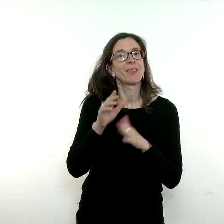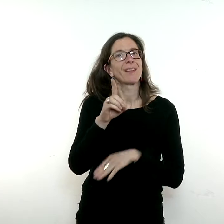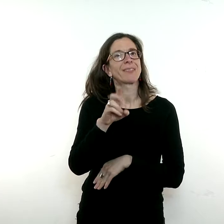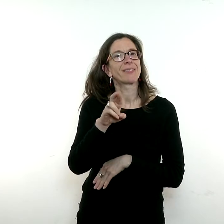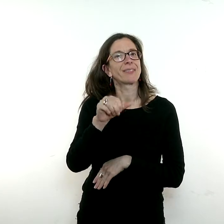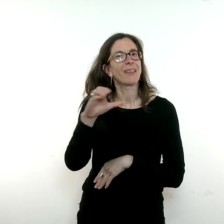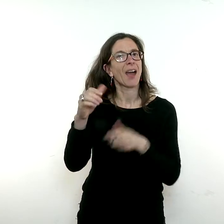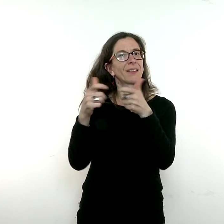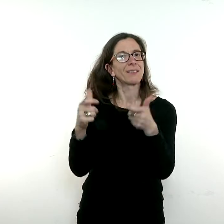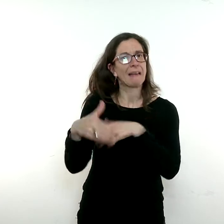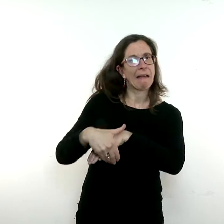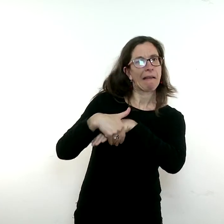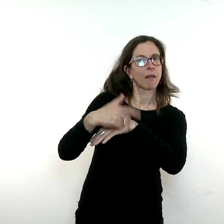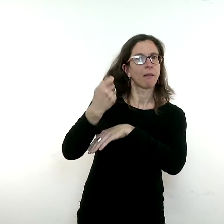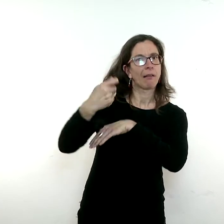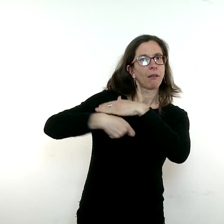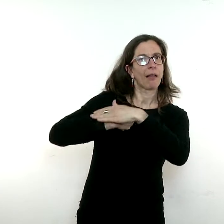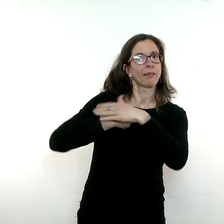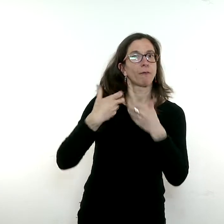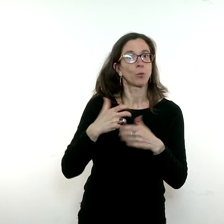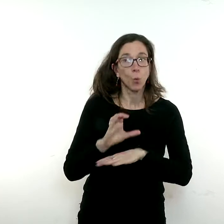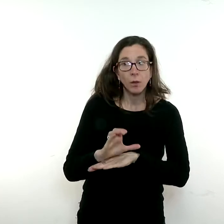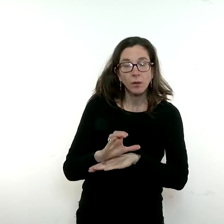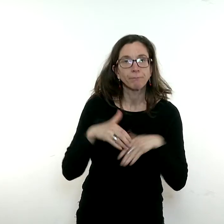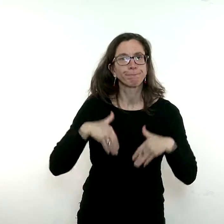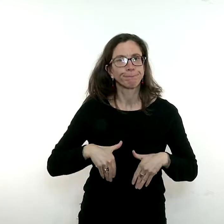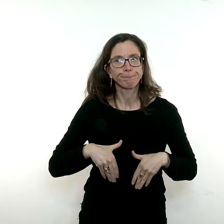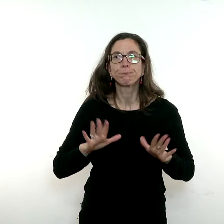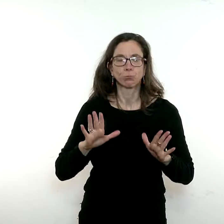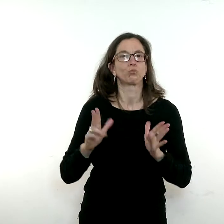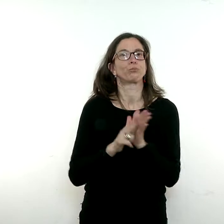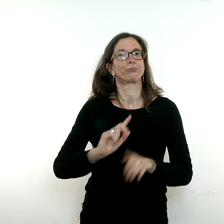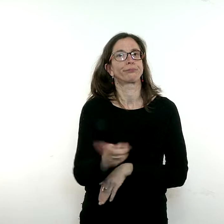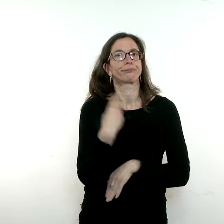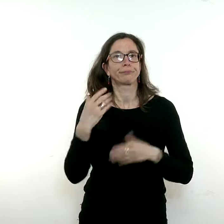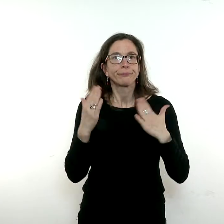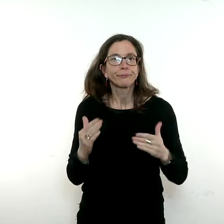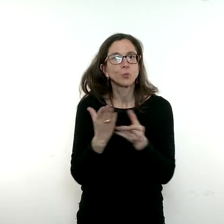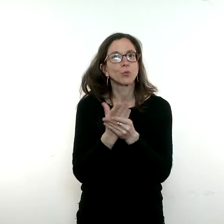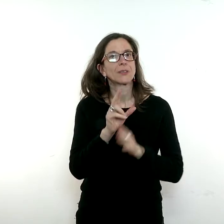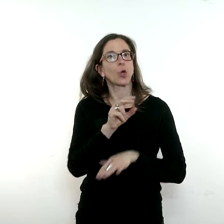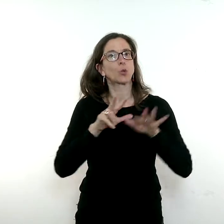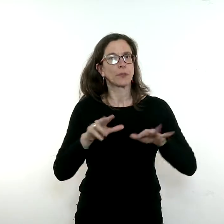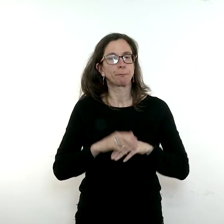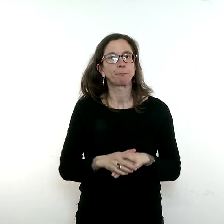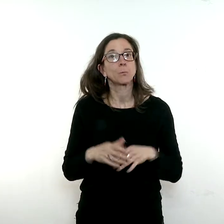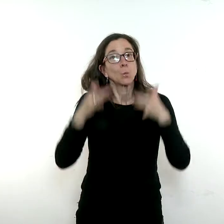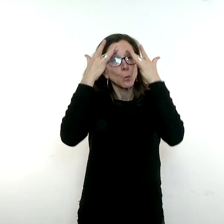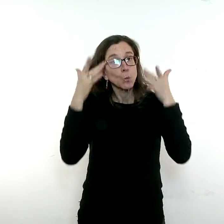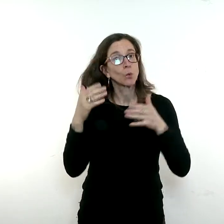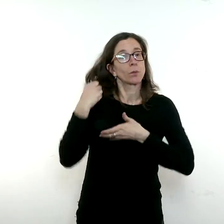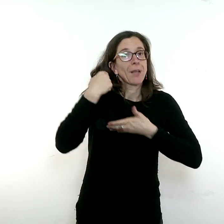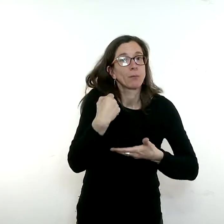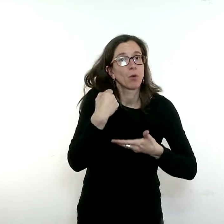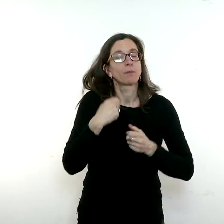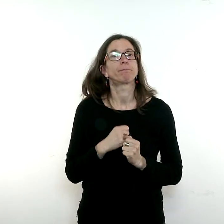Contre? Abstention. Adopté à l'unanimité. Affaire 38, Culture et patrimoine, convention de partenariat et